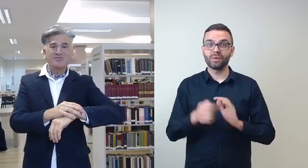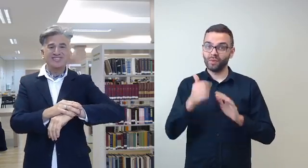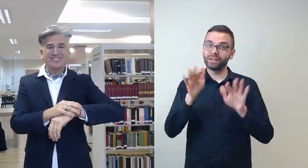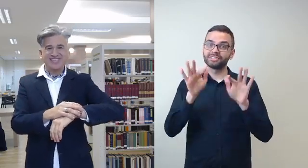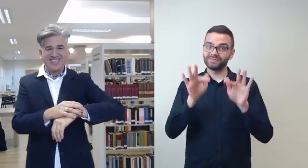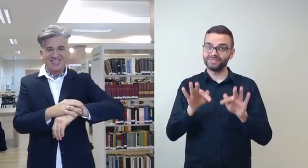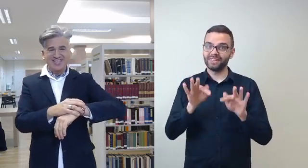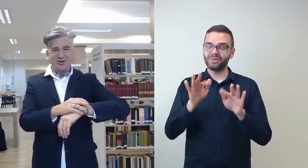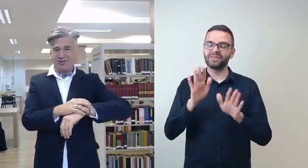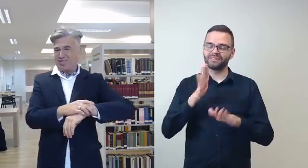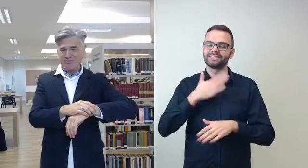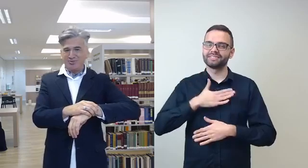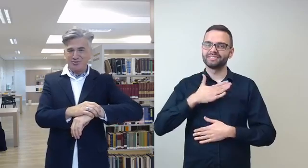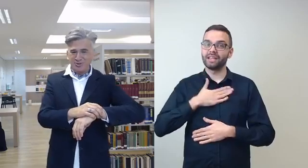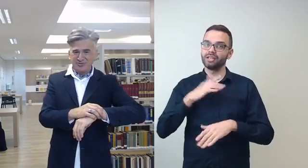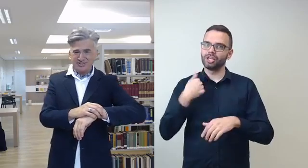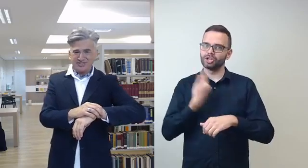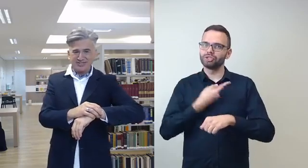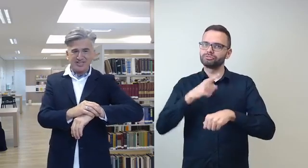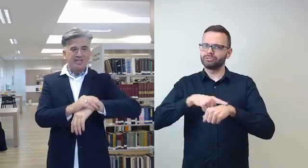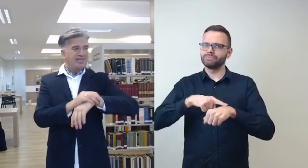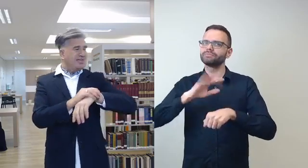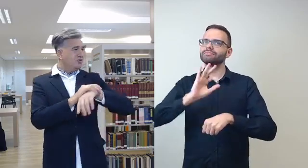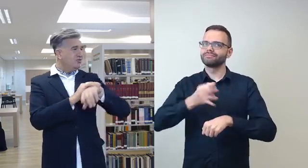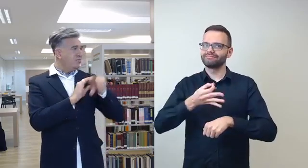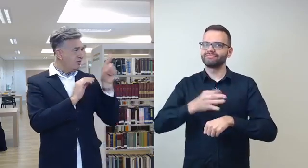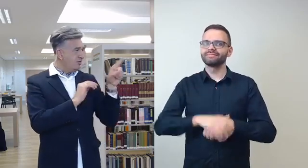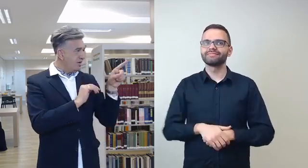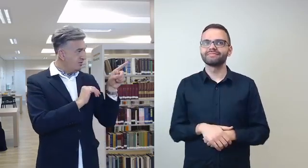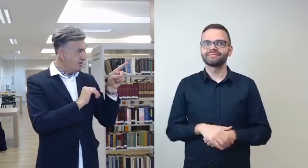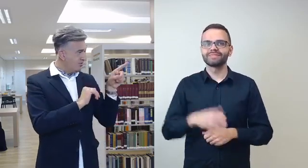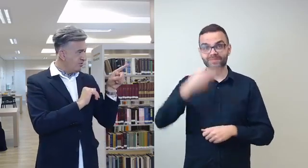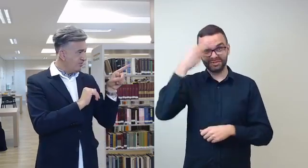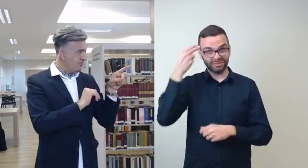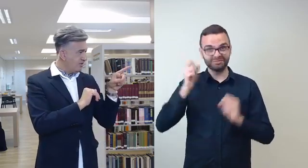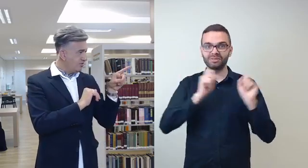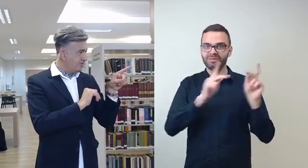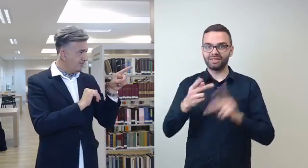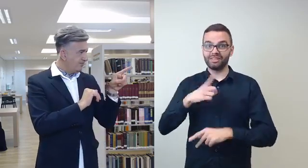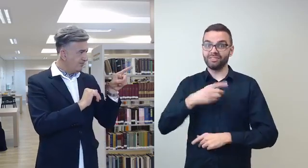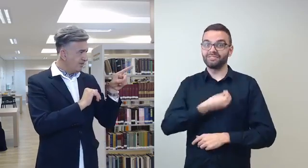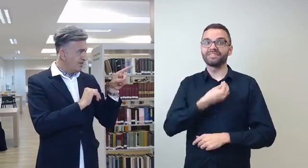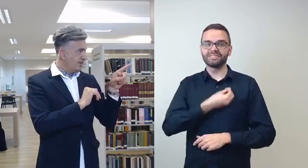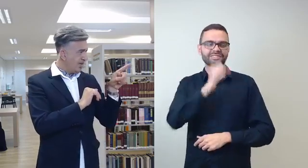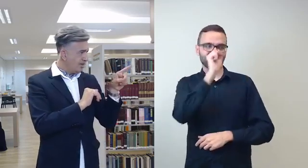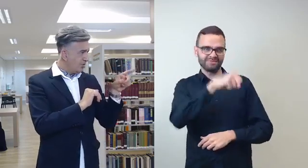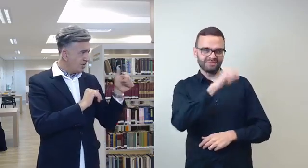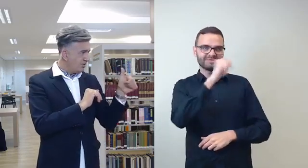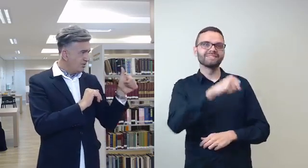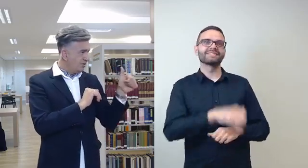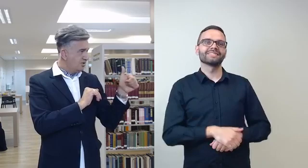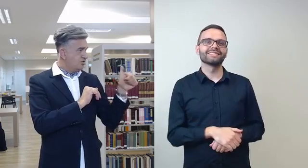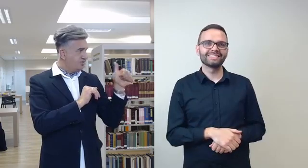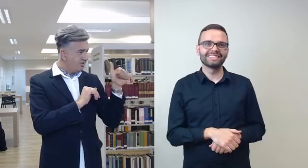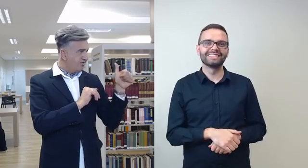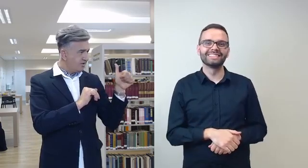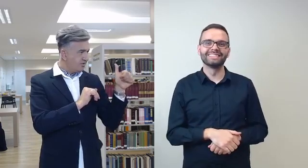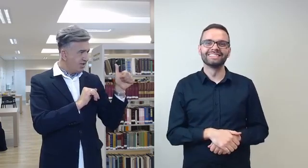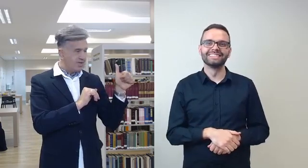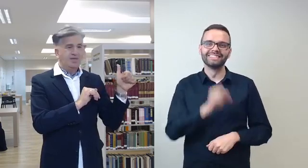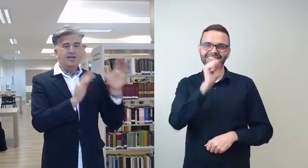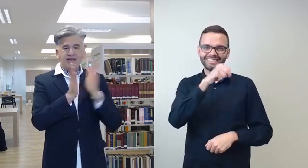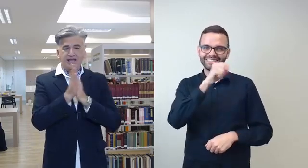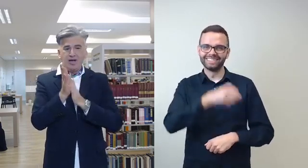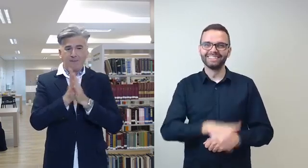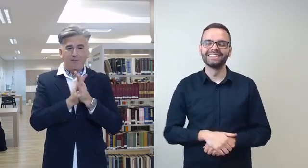com vocês aí, on time com todos vocês. Tá tudo bem, Eduardo? Tá sobrevivendo? Tá, Eduardo? Sobrevivendo,